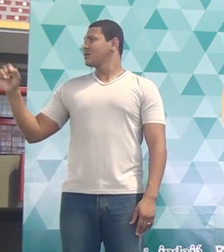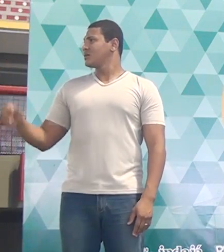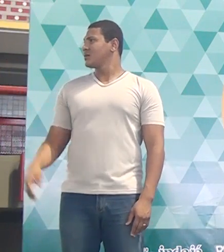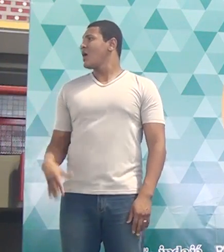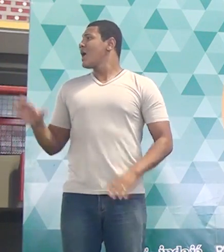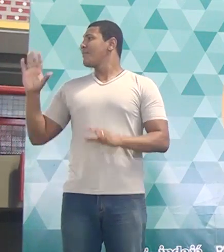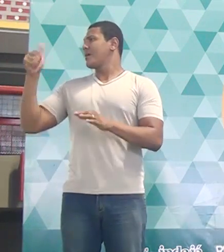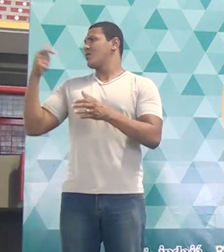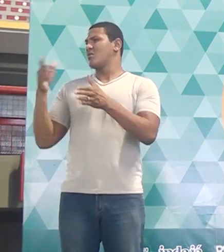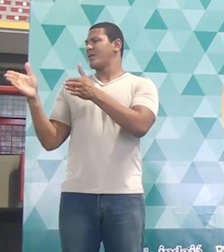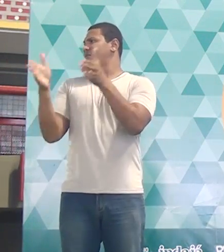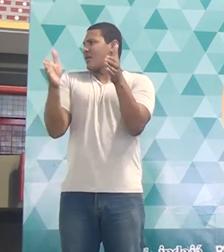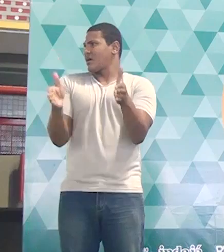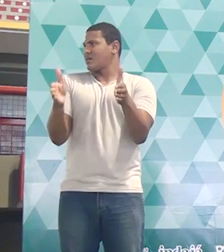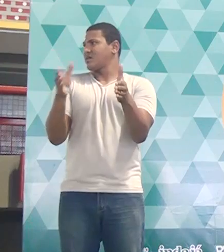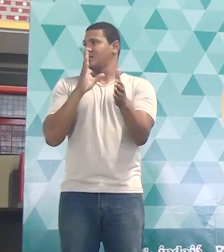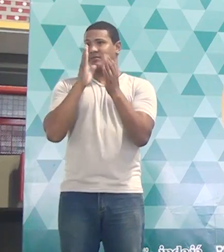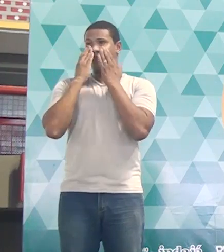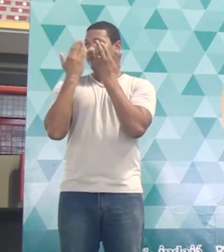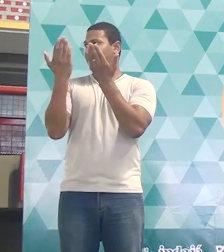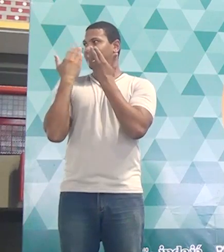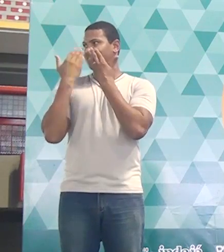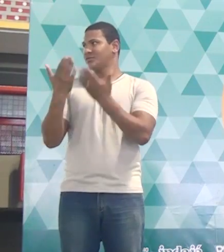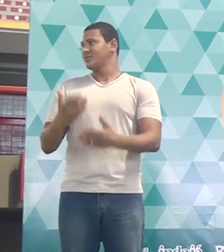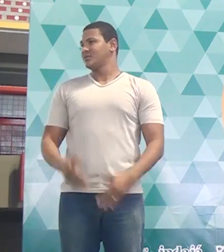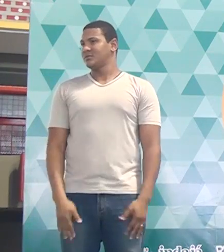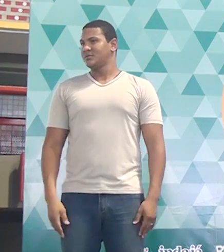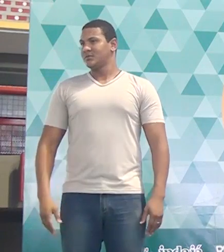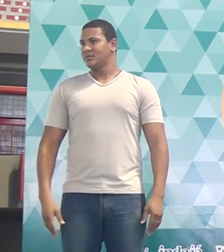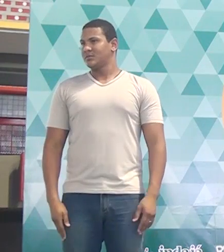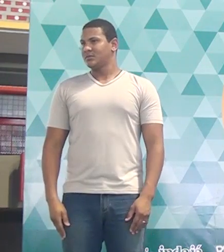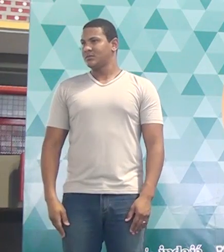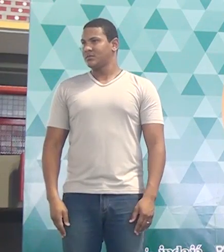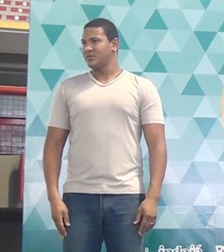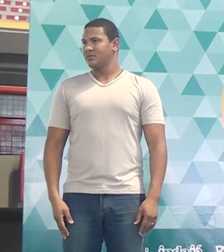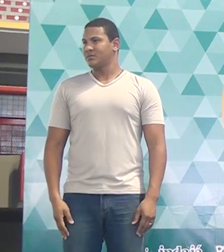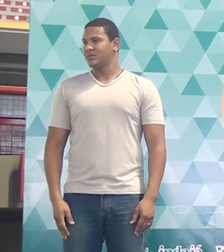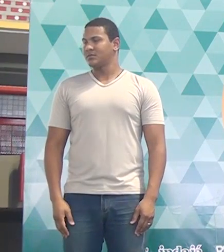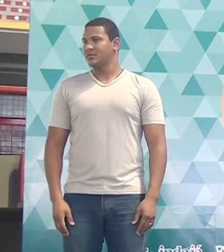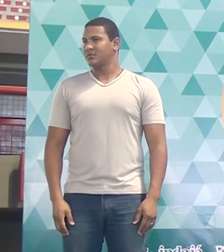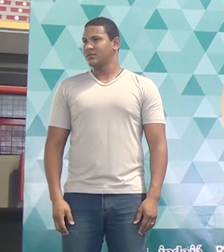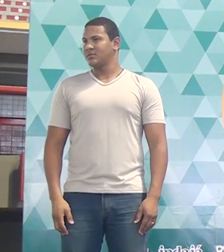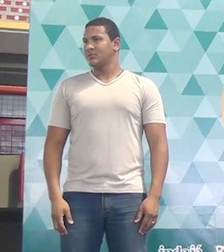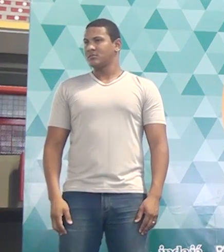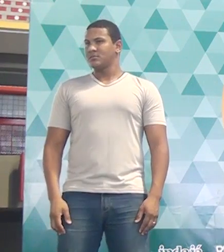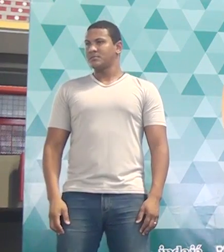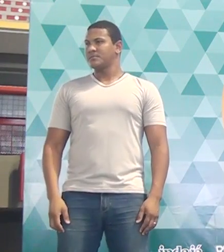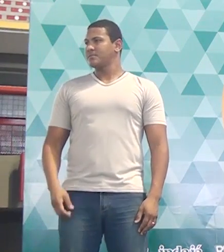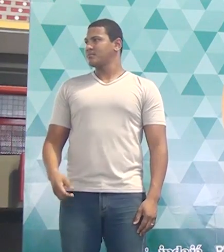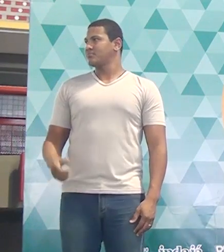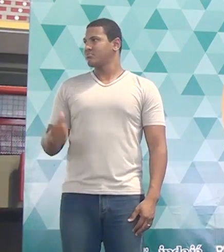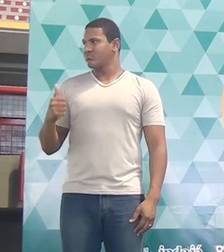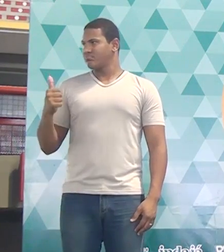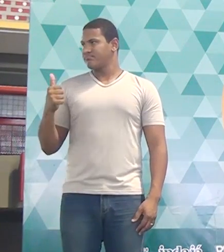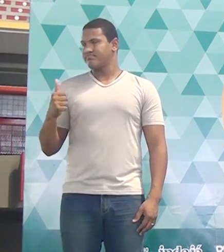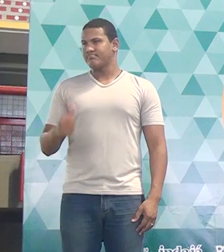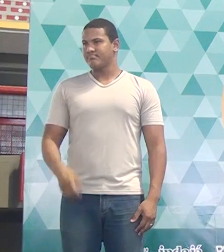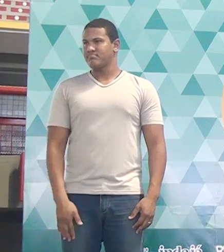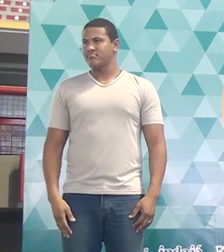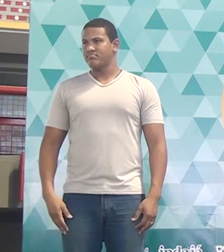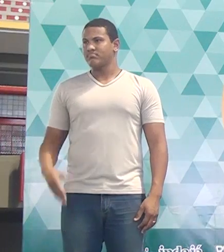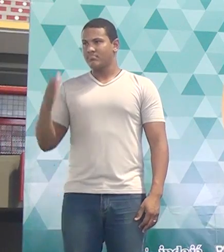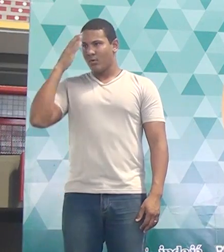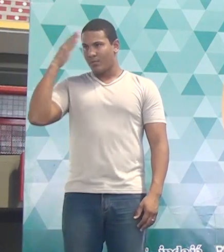pela chama e produz aquele efeito maçarico. Esse gás ele é inflamável. Um fato que